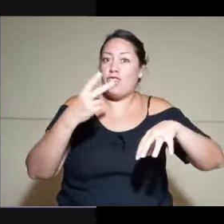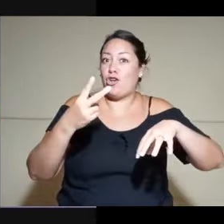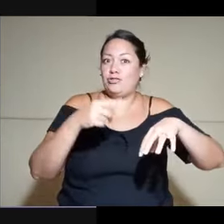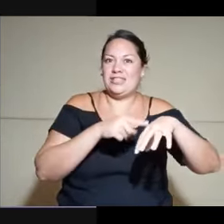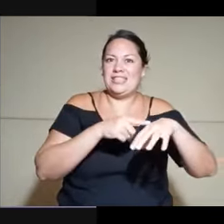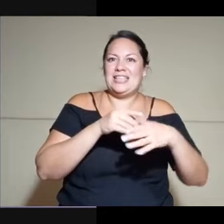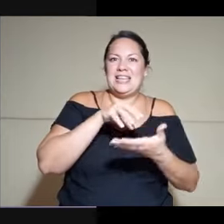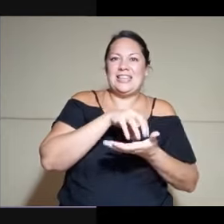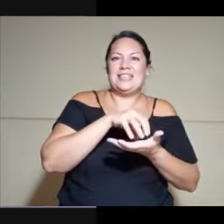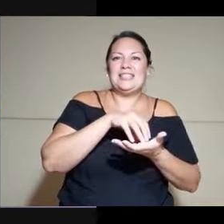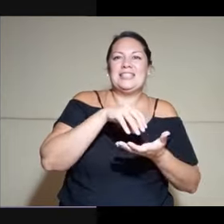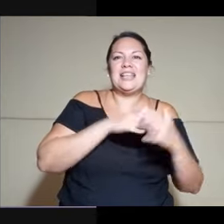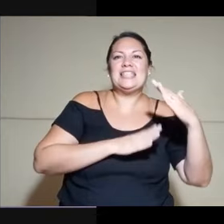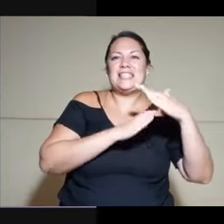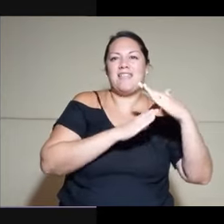que hacer rehabilitación.